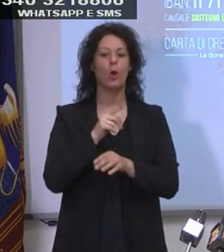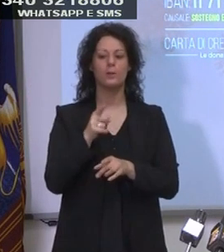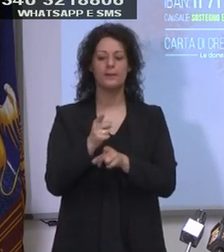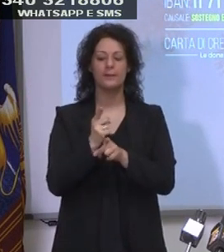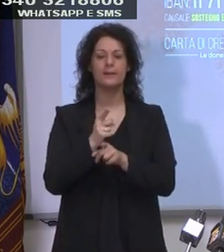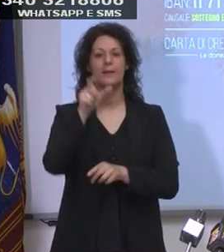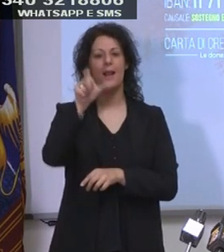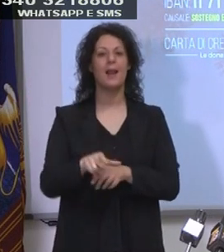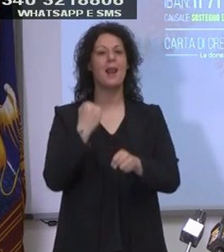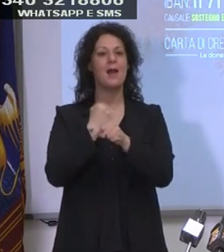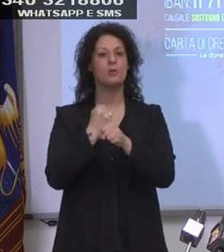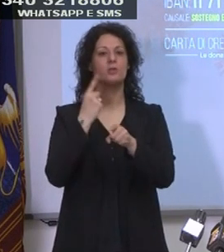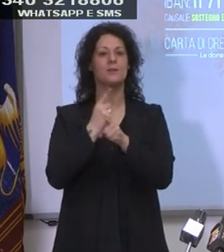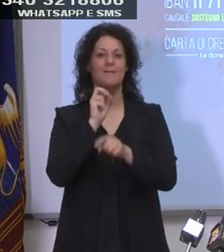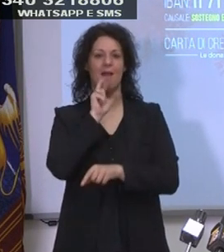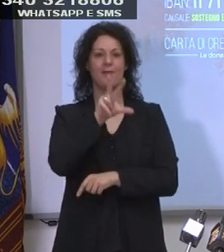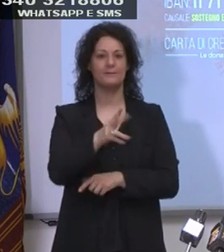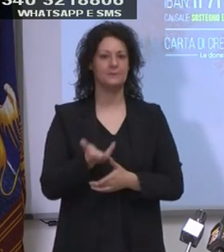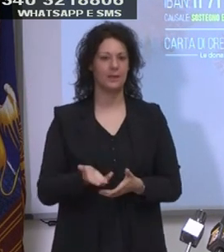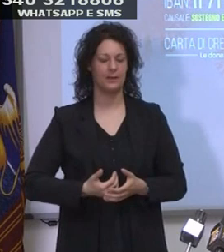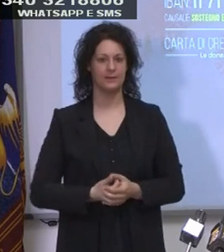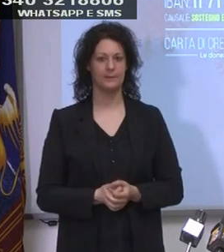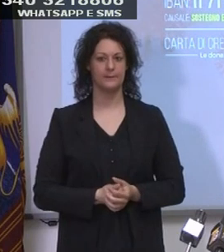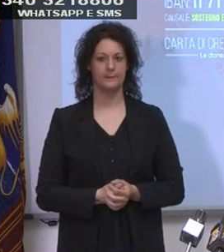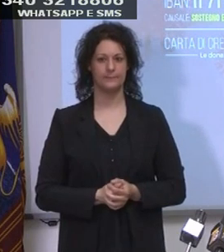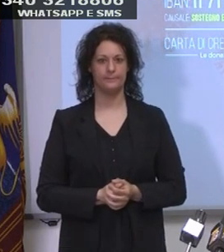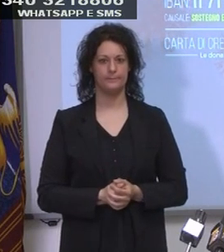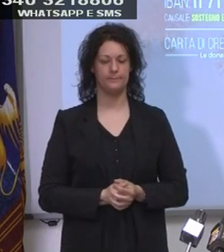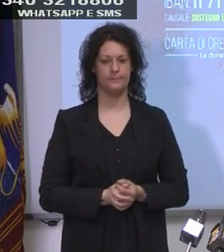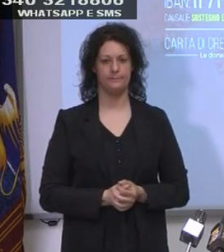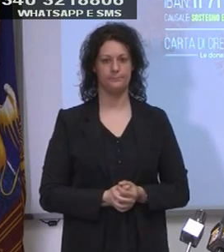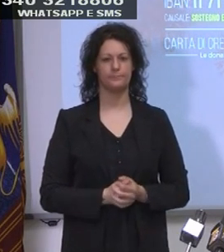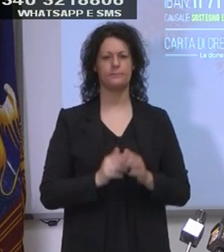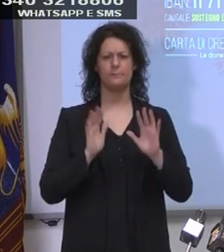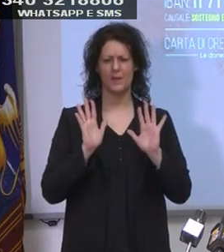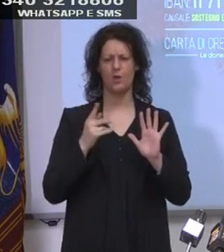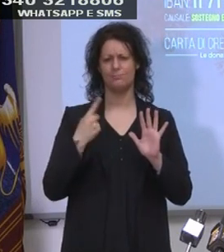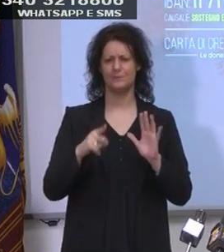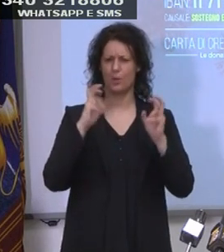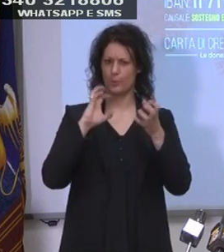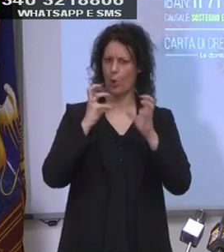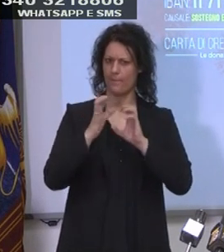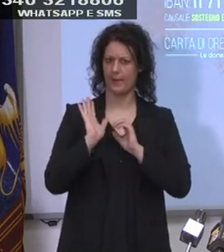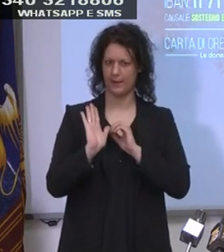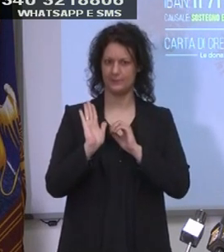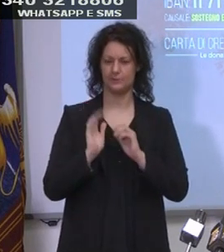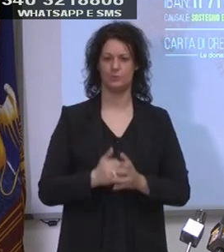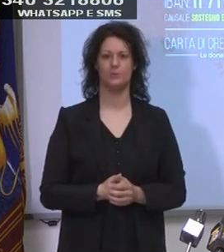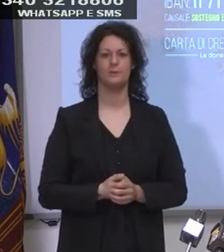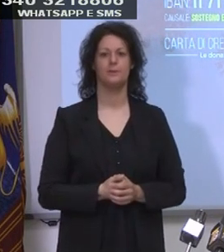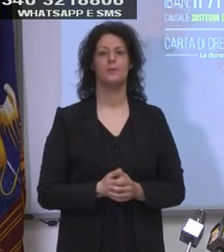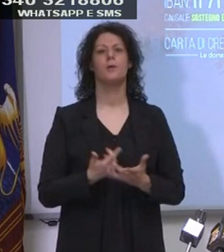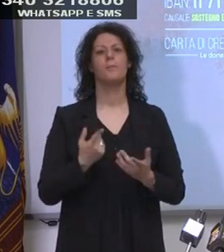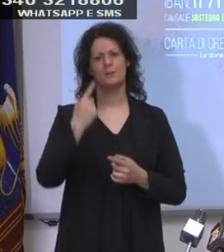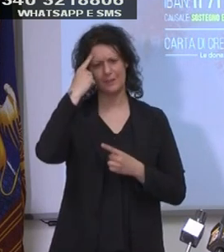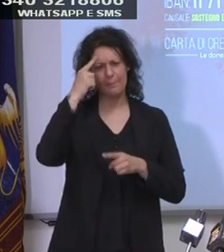domicilio. E guardate, facciamo così, perché siccome è abbastanza complesso, cioè, poi sapete che sono le 72